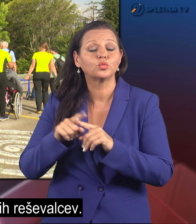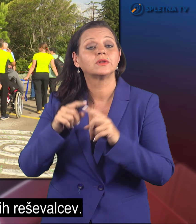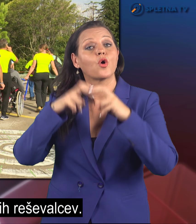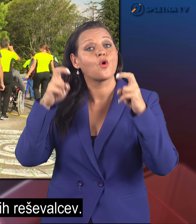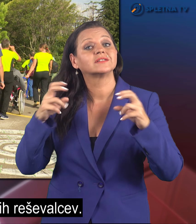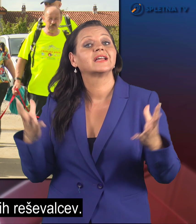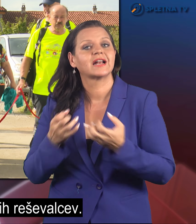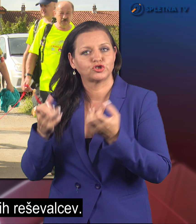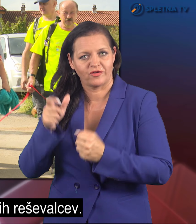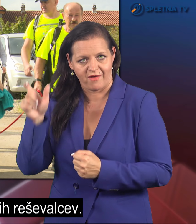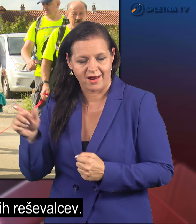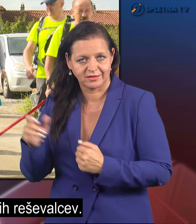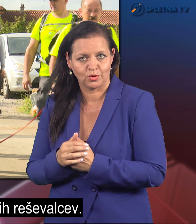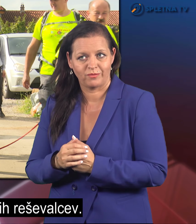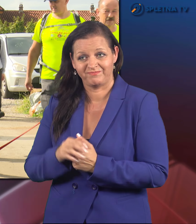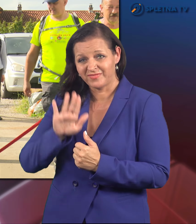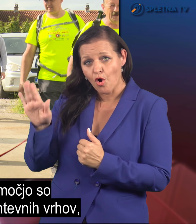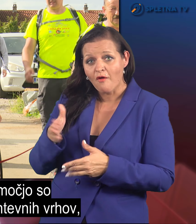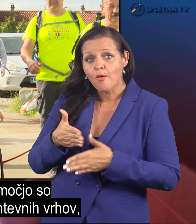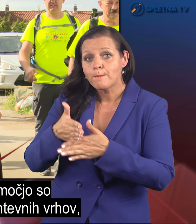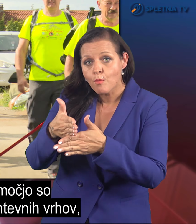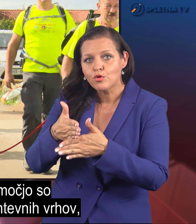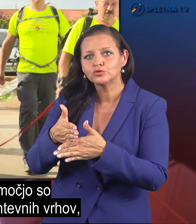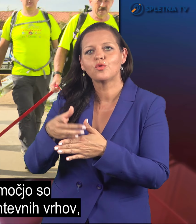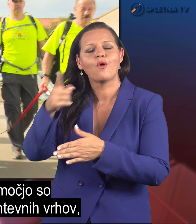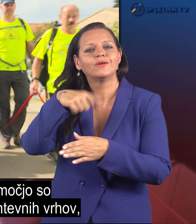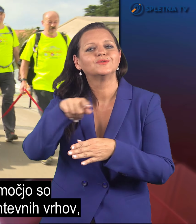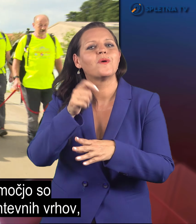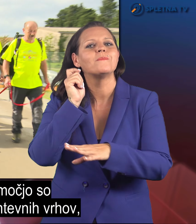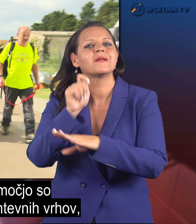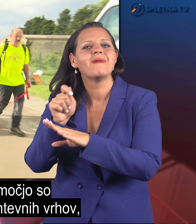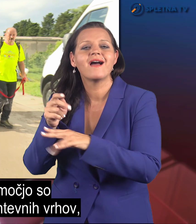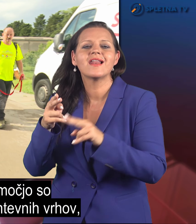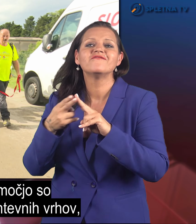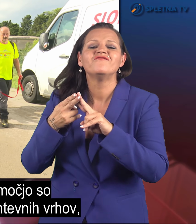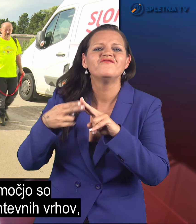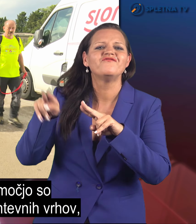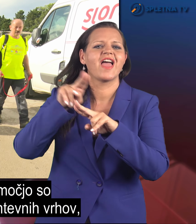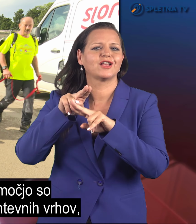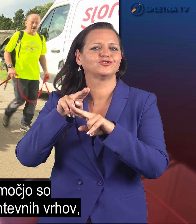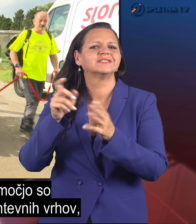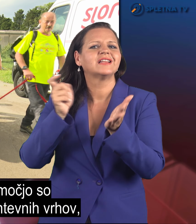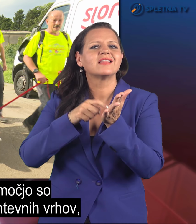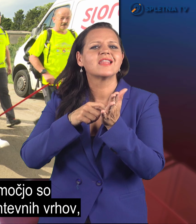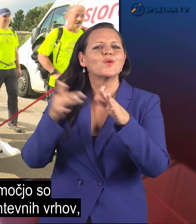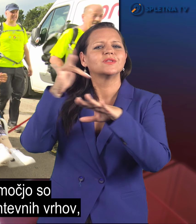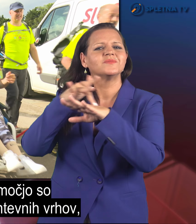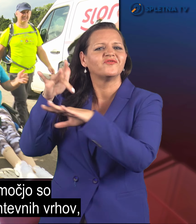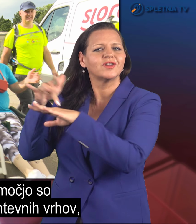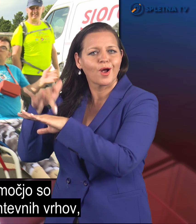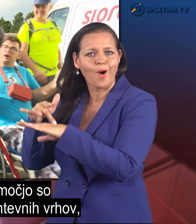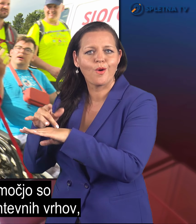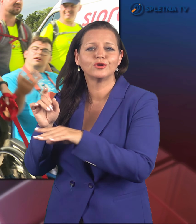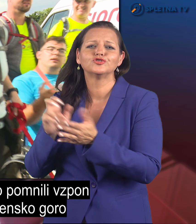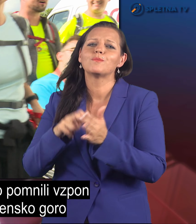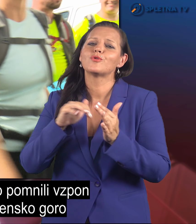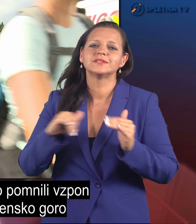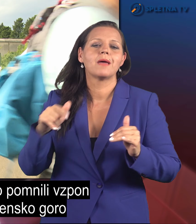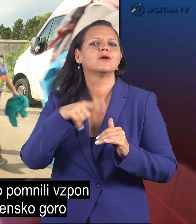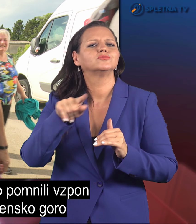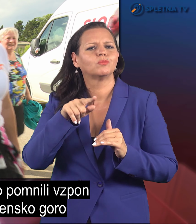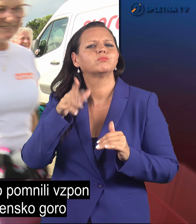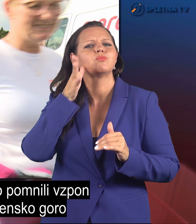gorskih reševalcev. Z njihovo pomočjo so premagali več zahtevnih vrhov, še posebej pa bodo pomnili